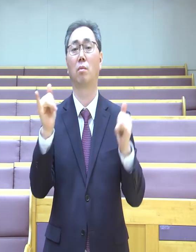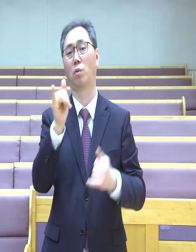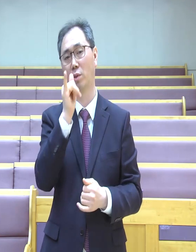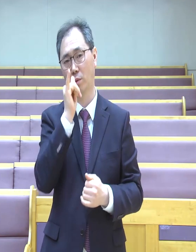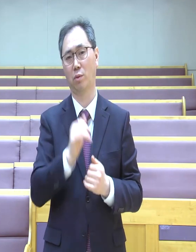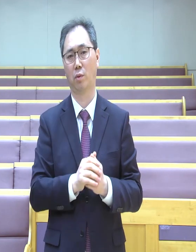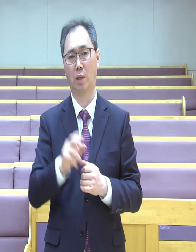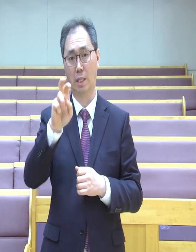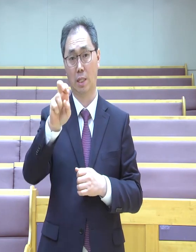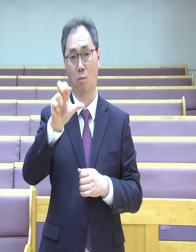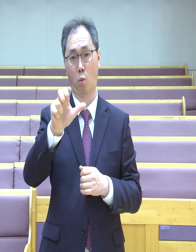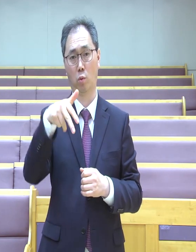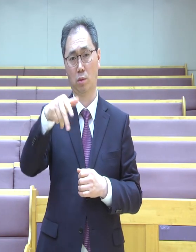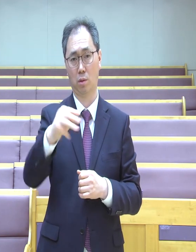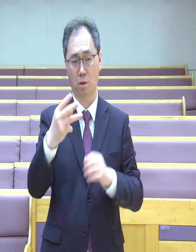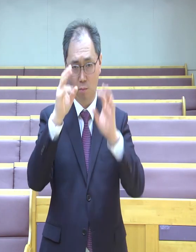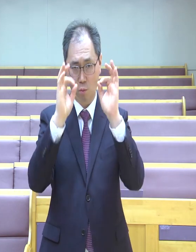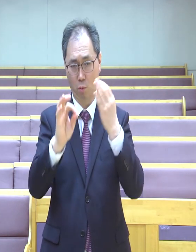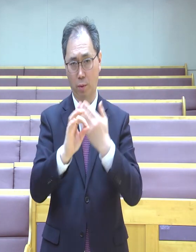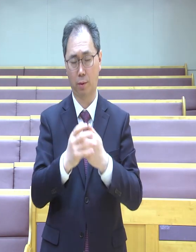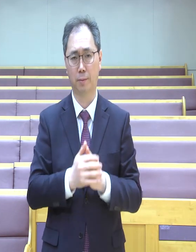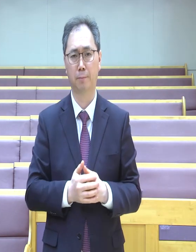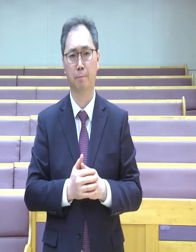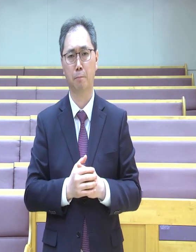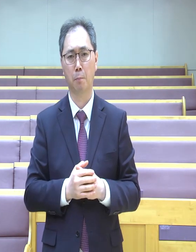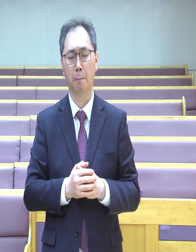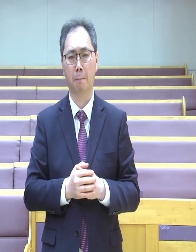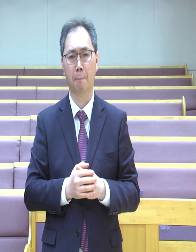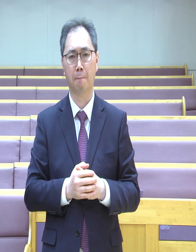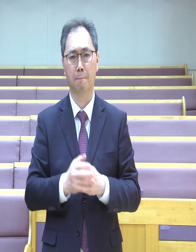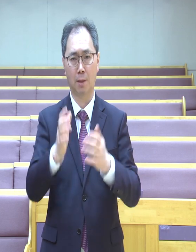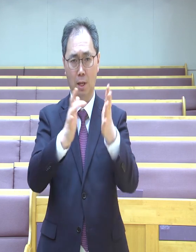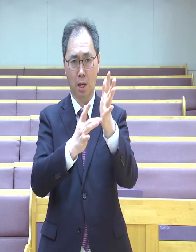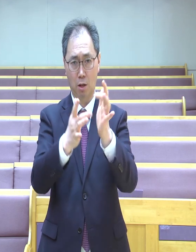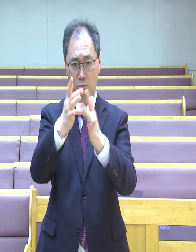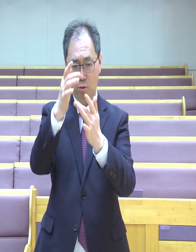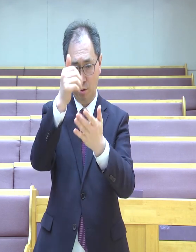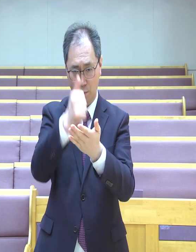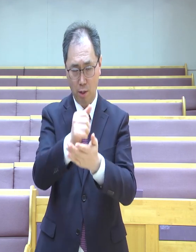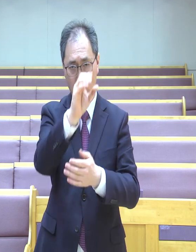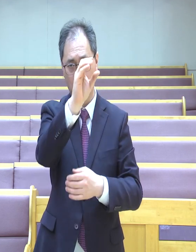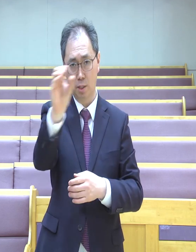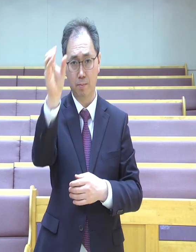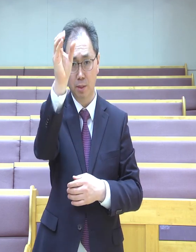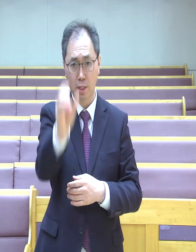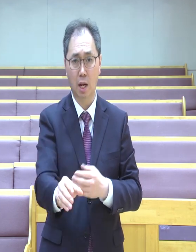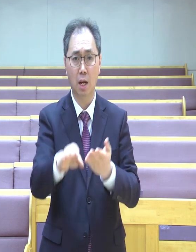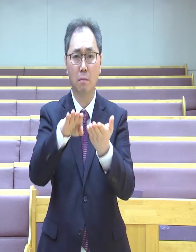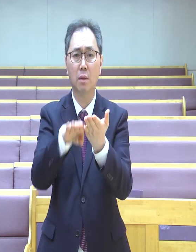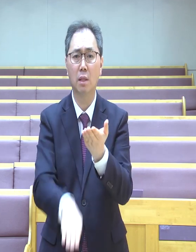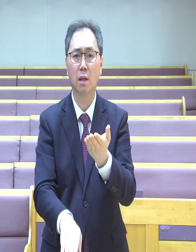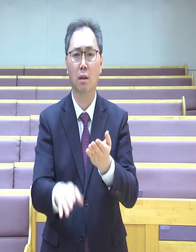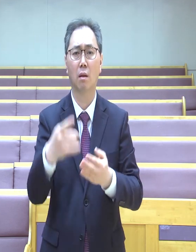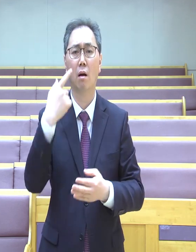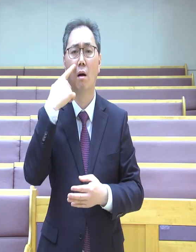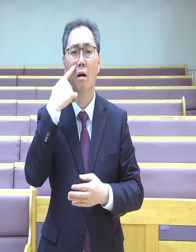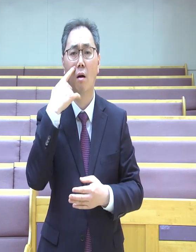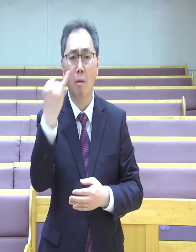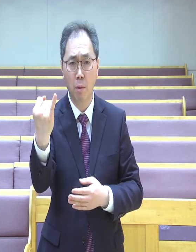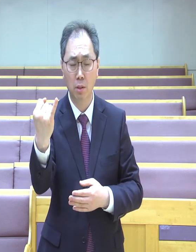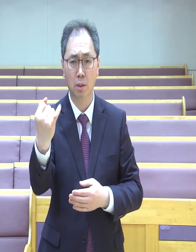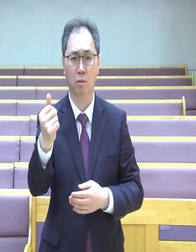보면 25절 같이 한번 읽어봅니다. 시작. 예수의 십자가 곁에는 그